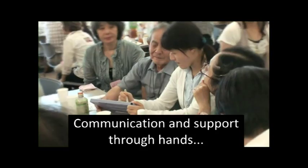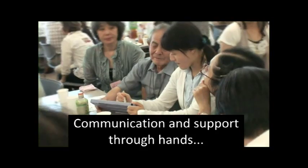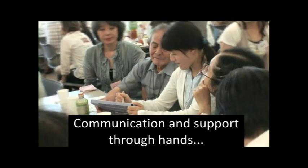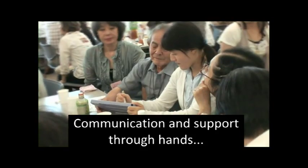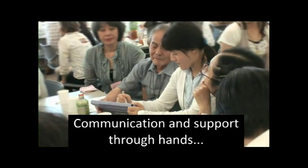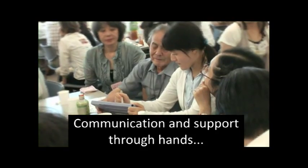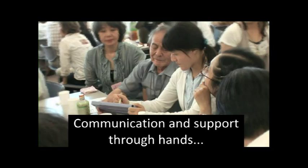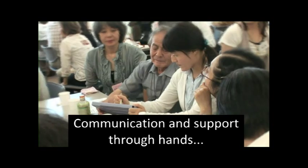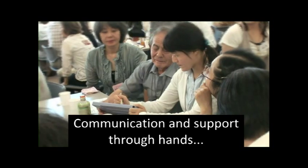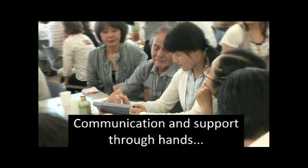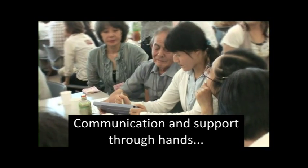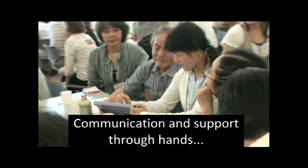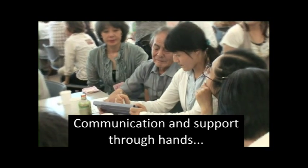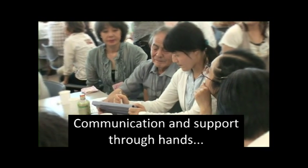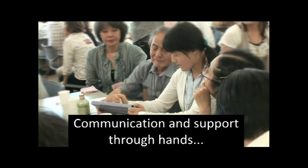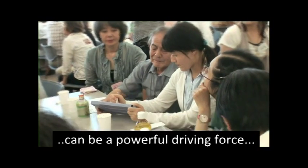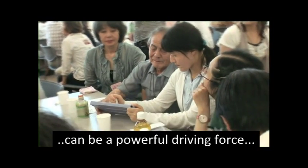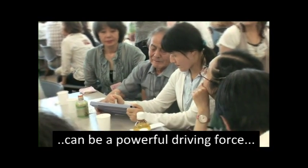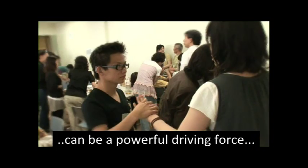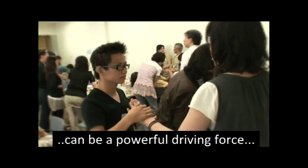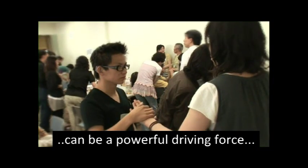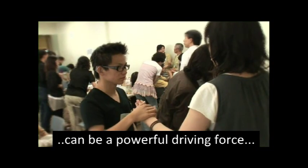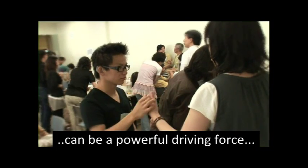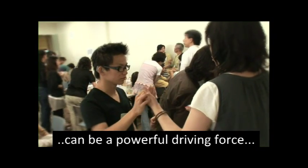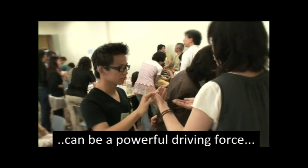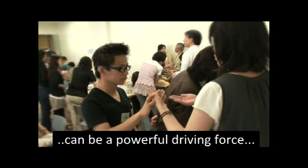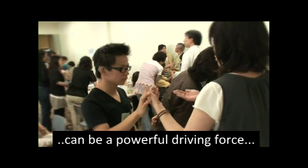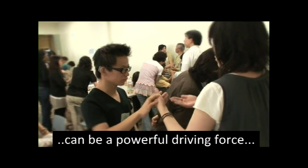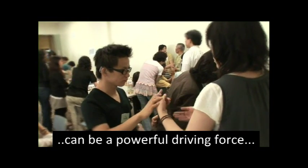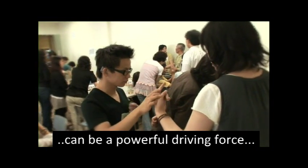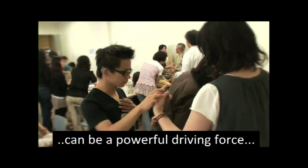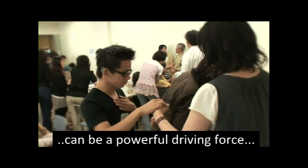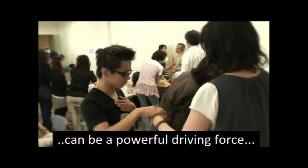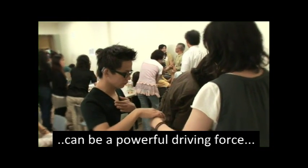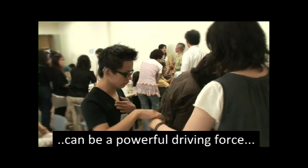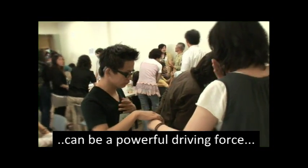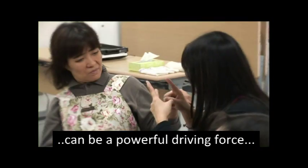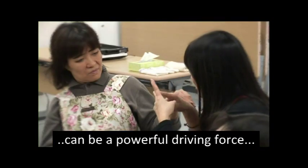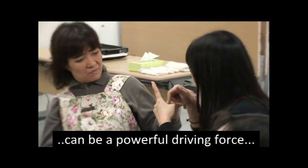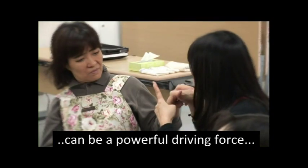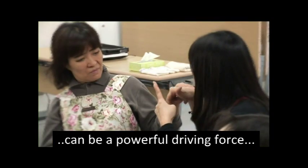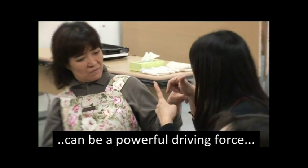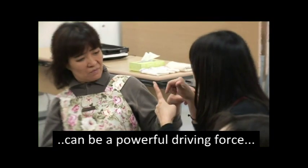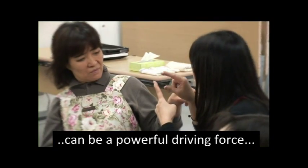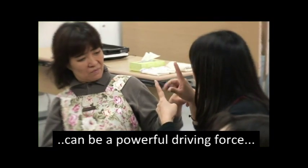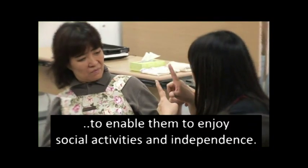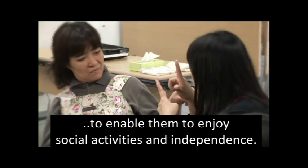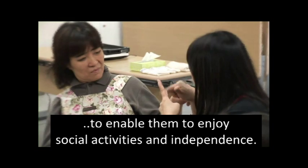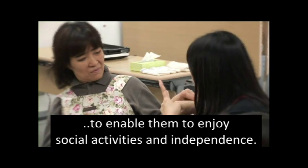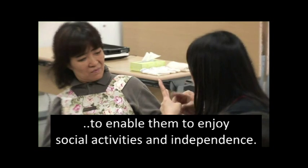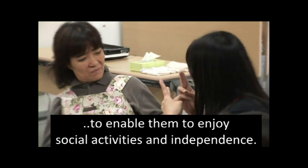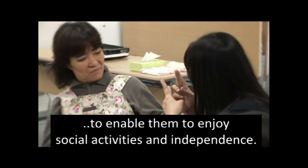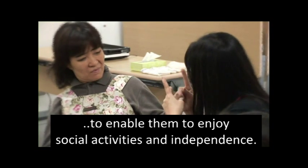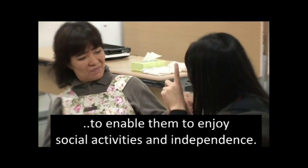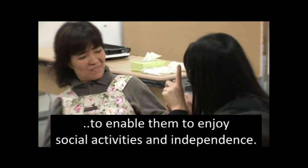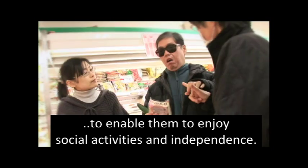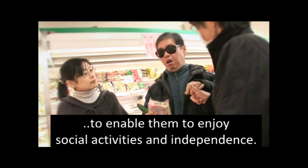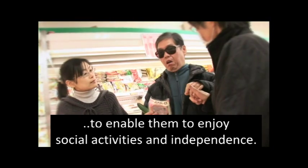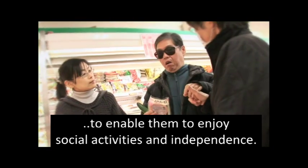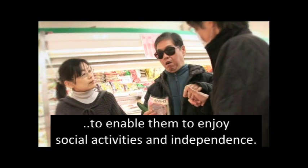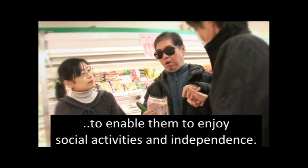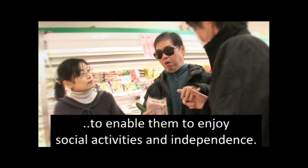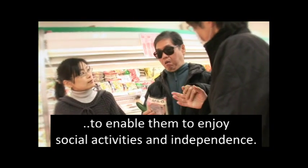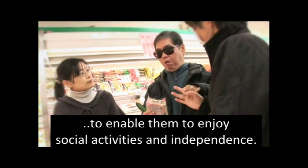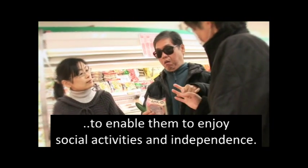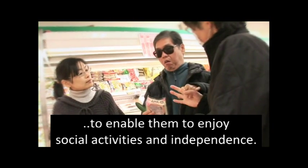境に暮らす盲ろう者にとって、手と手でつながる支援の輪が 自立と社会参加を促す大